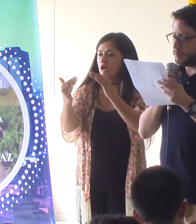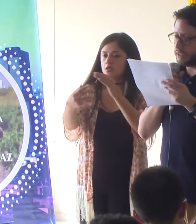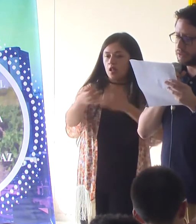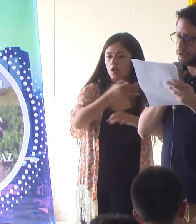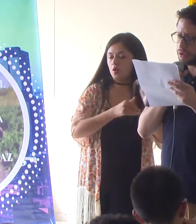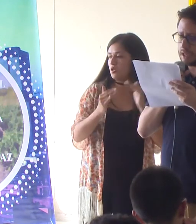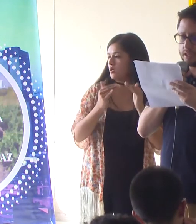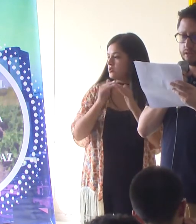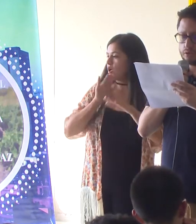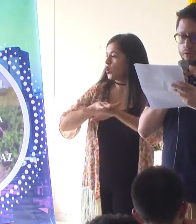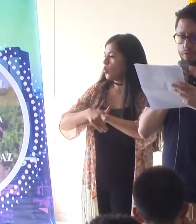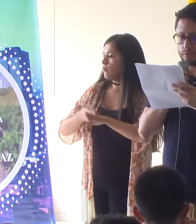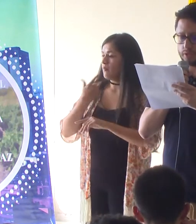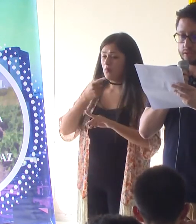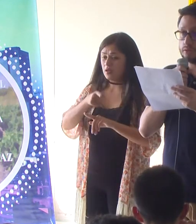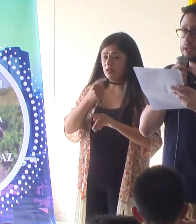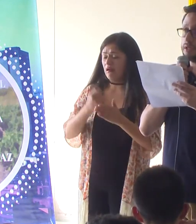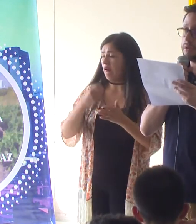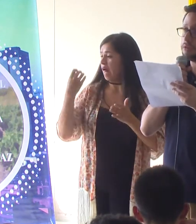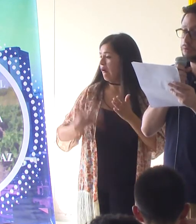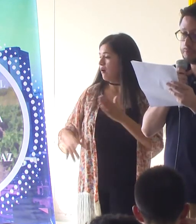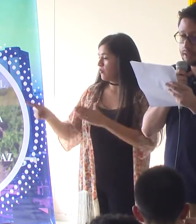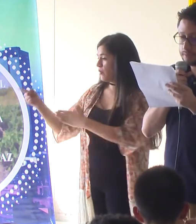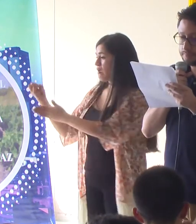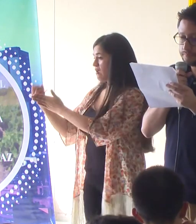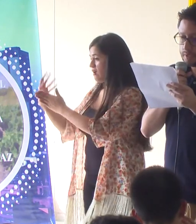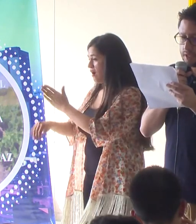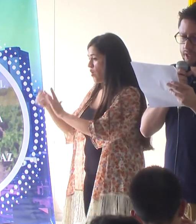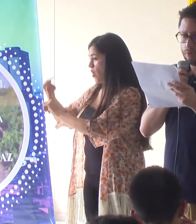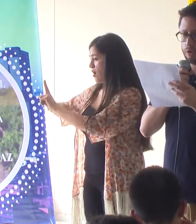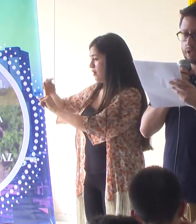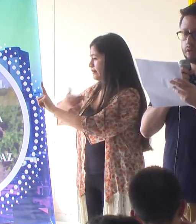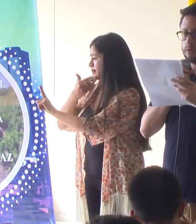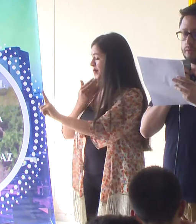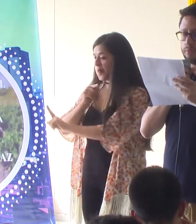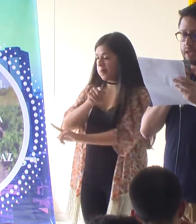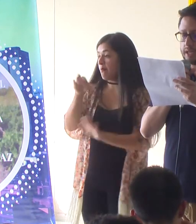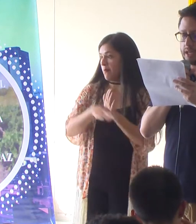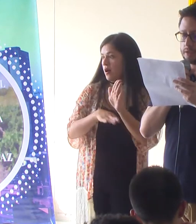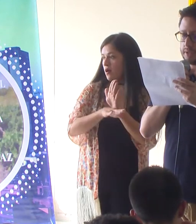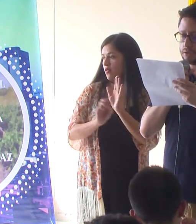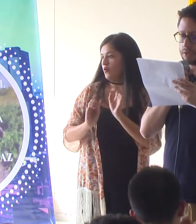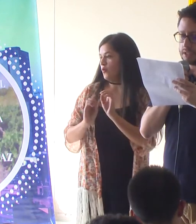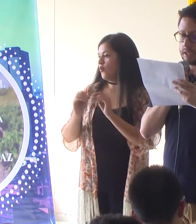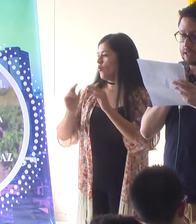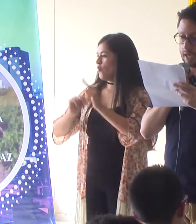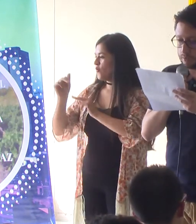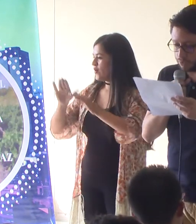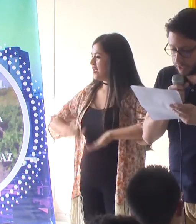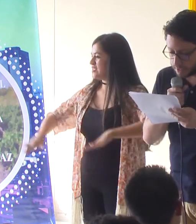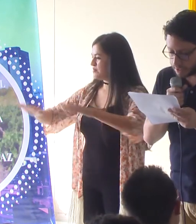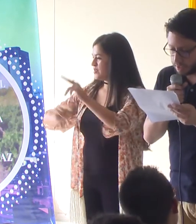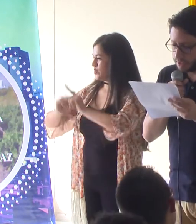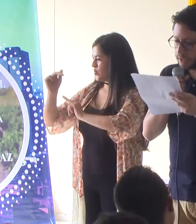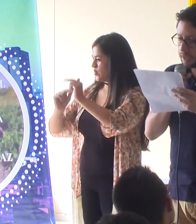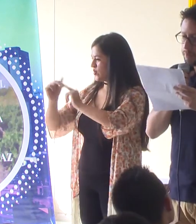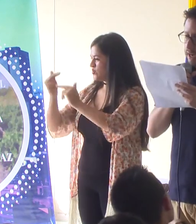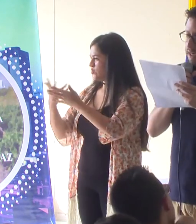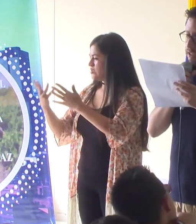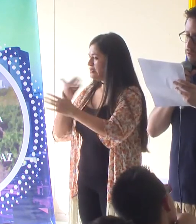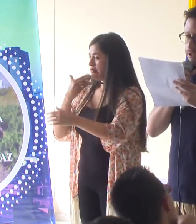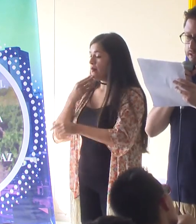incremento de los arriendos o los proyectos de renovación urbana en bogotá contemporánea las personas en cada mudanza